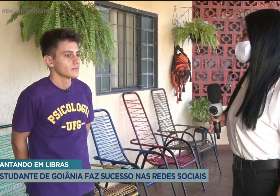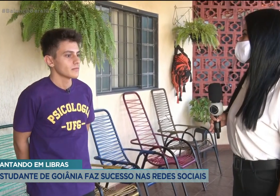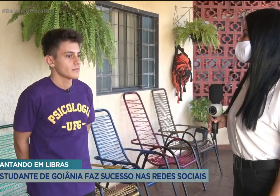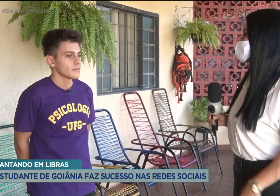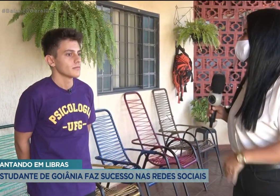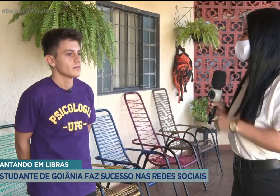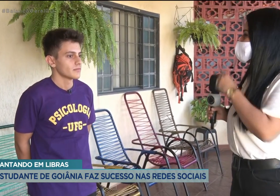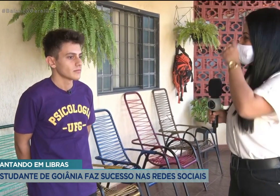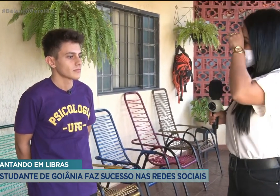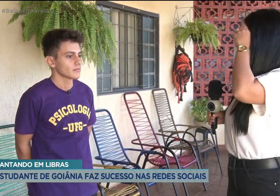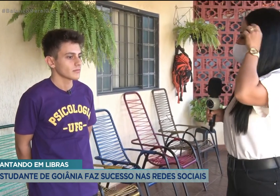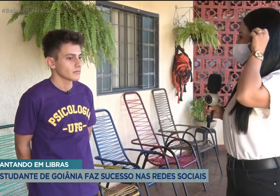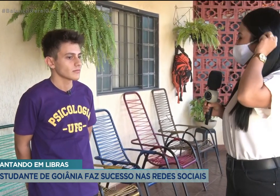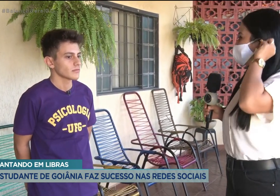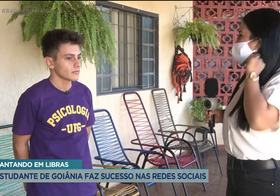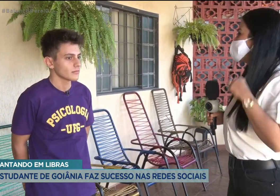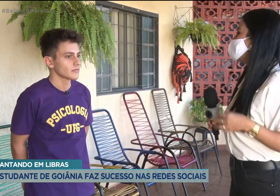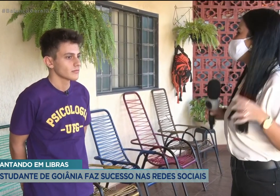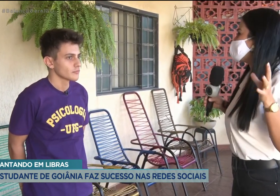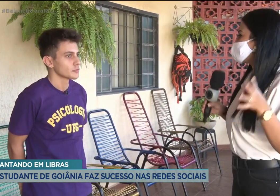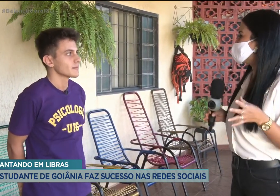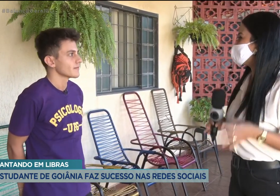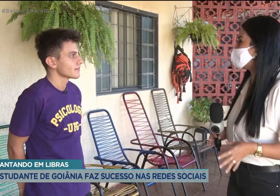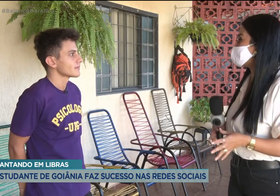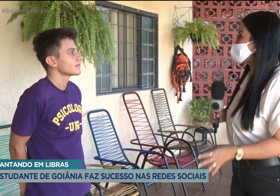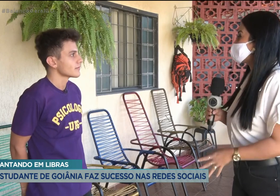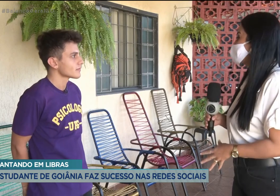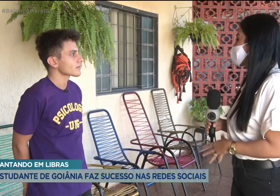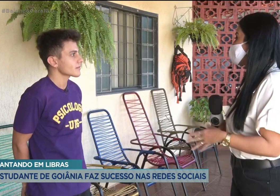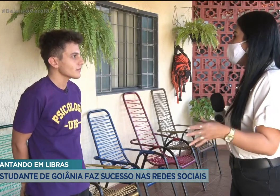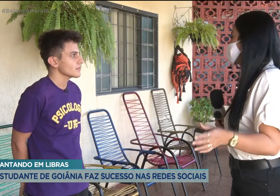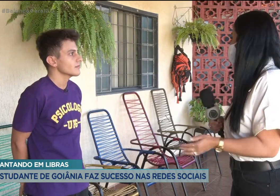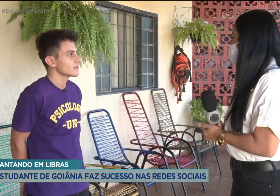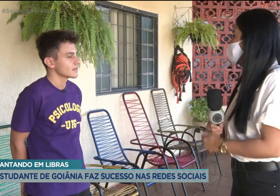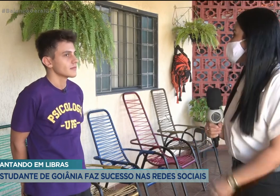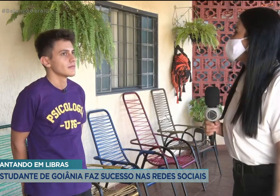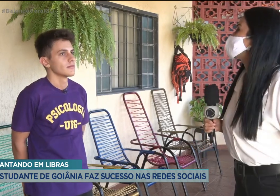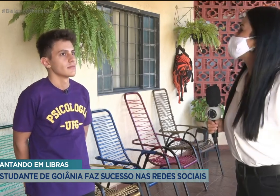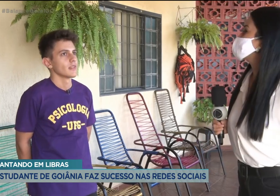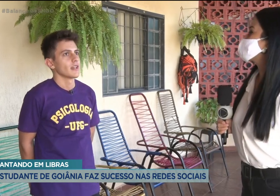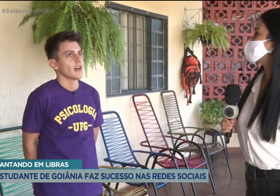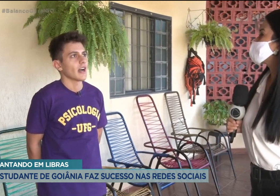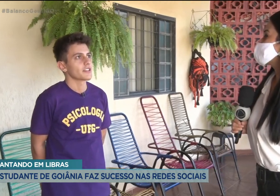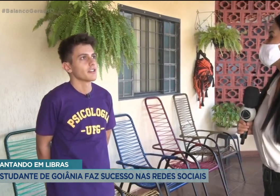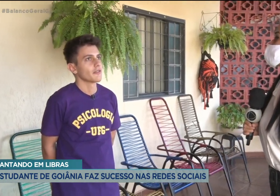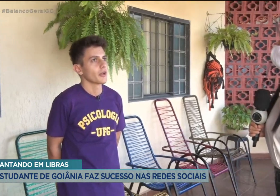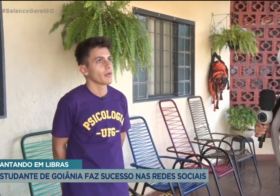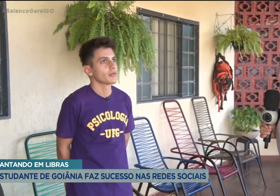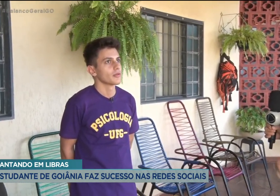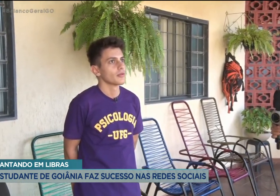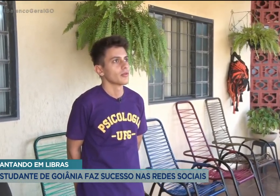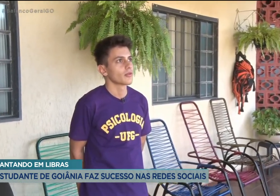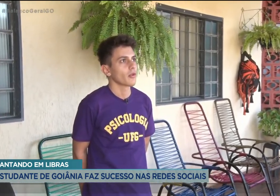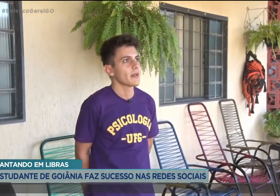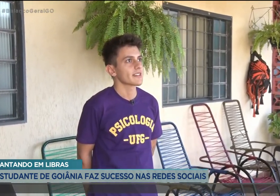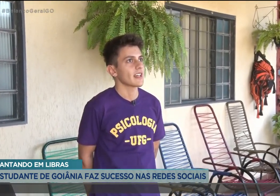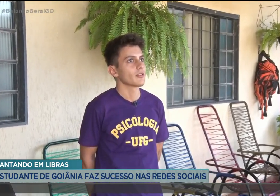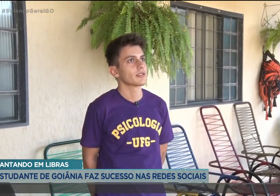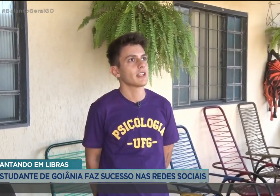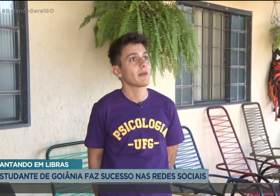Quanto que foi que você falou assim Pronto, já tem meu público, é isso mesmo Já achei meu caminho, vou embora Acho que foi quando comecei a ter